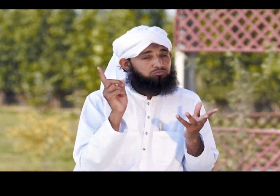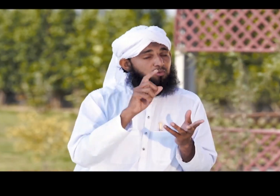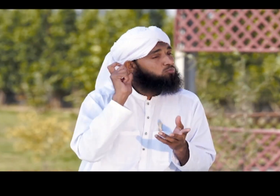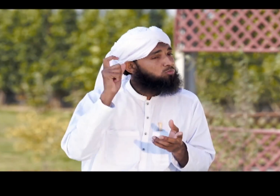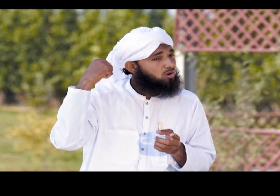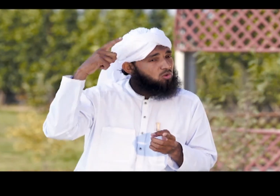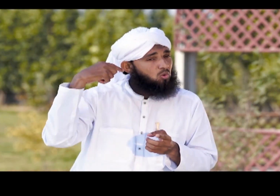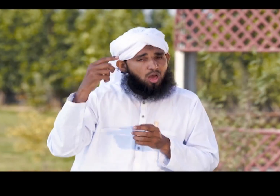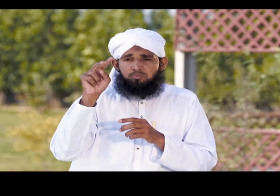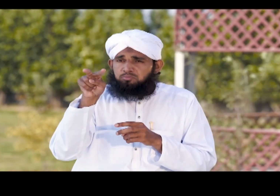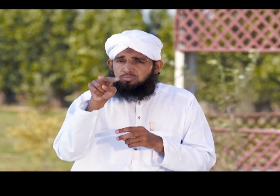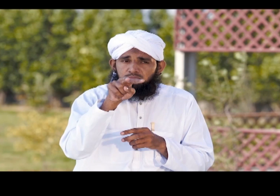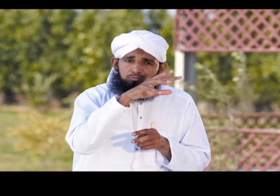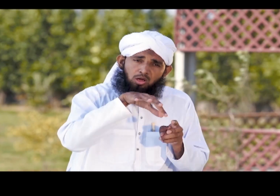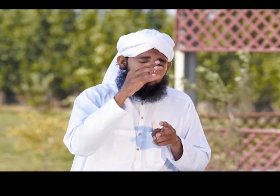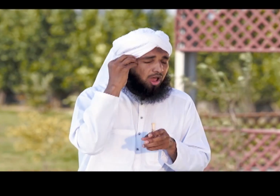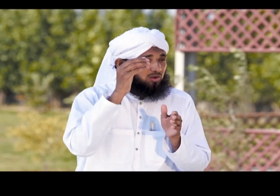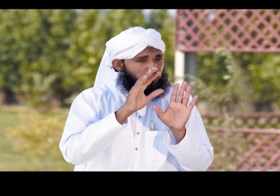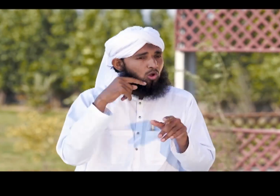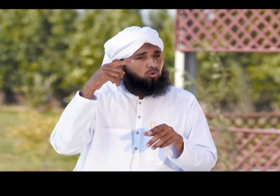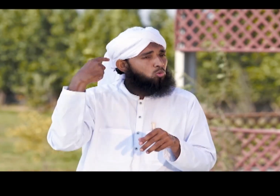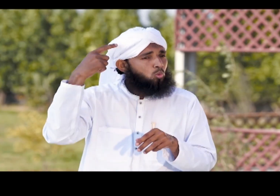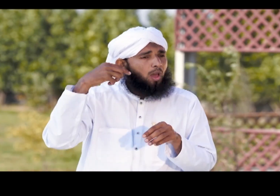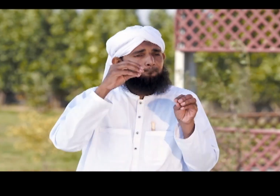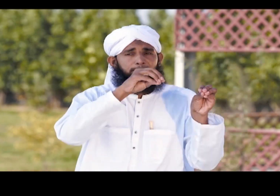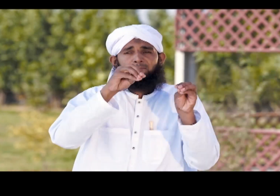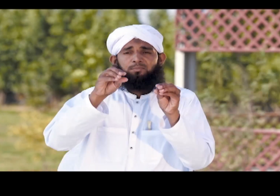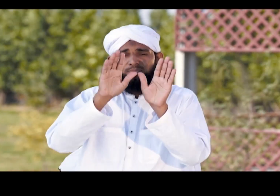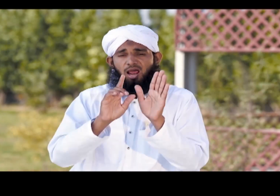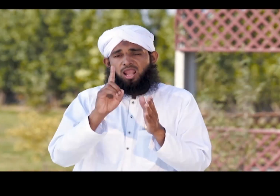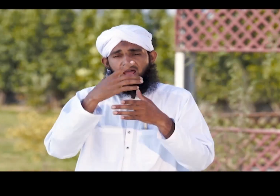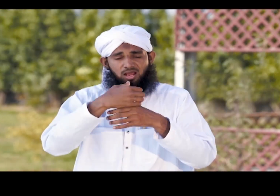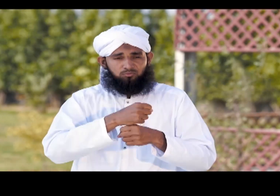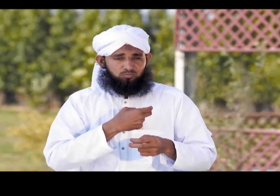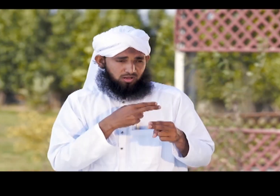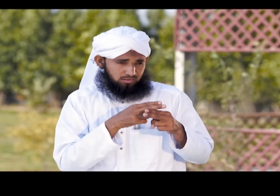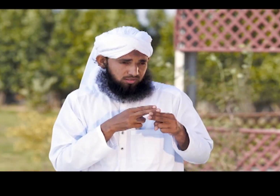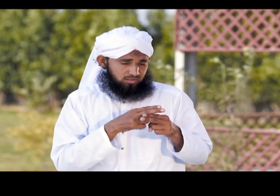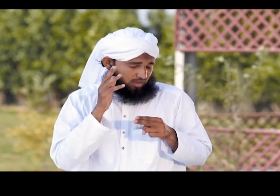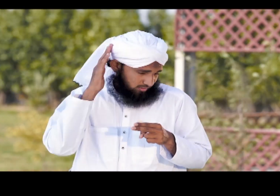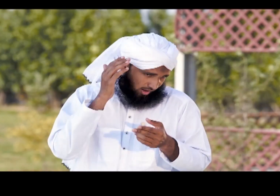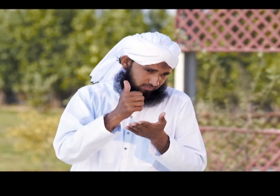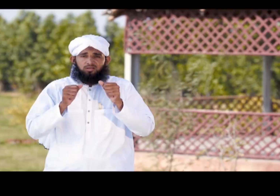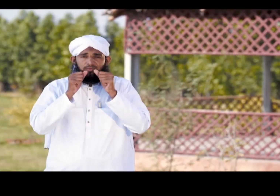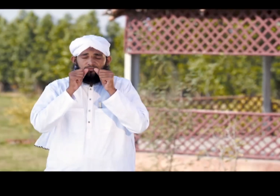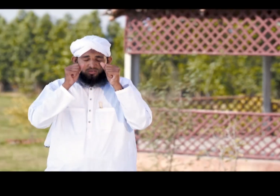ہیں اور اپنے غلاموں کی بگڑی بناتے ہیں۔ اللہ پاک ہمیں بھی ایثار کی توفیق عطا فرمائے۔ صلو